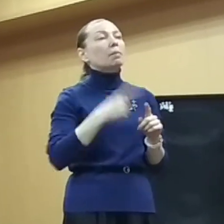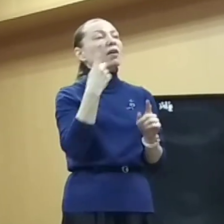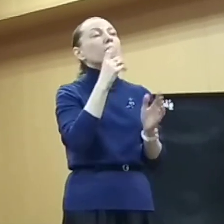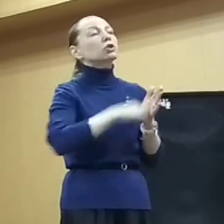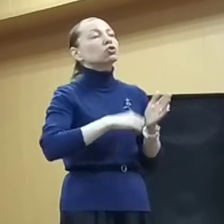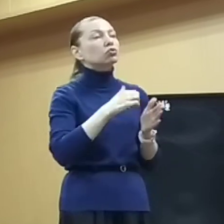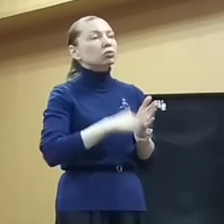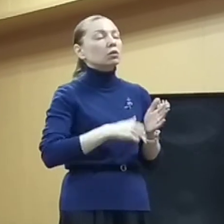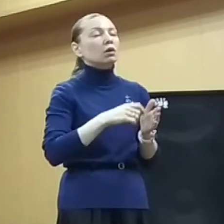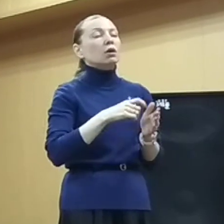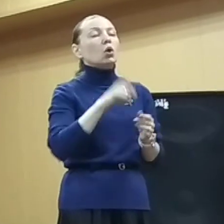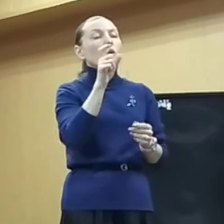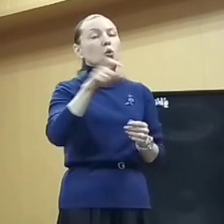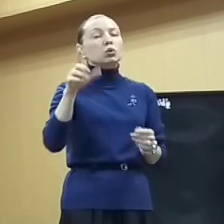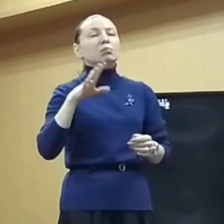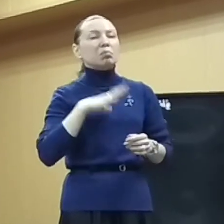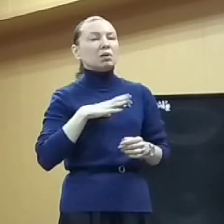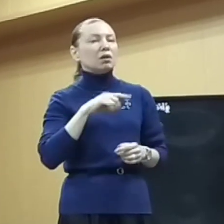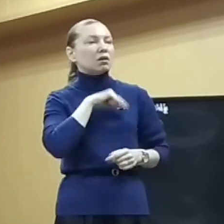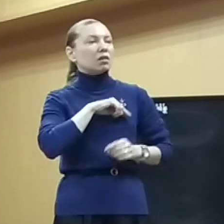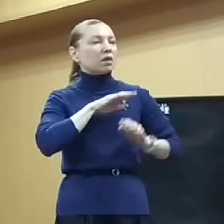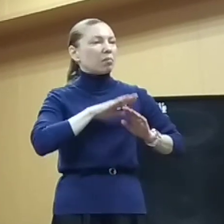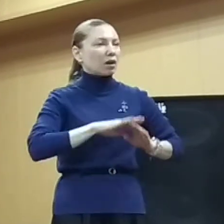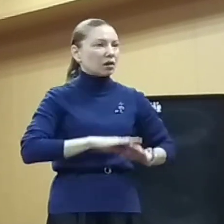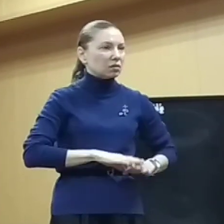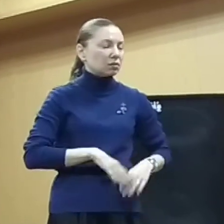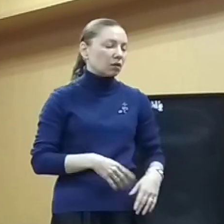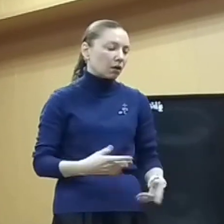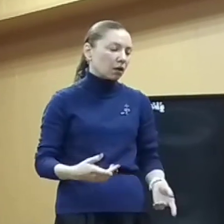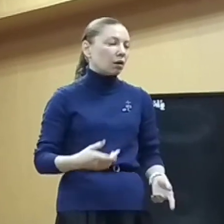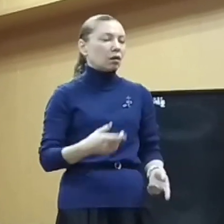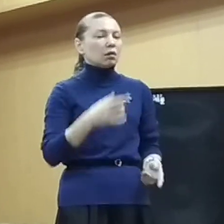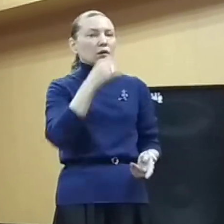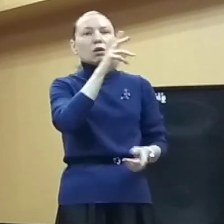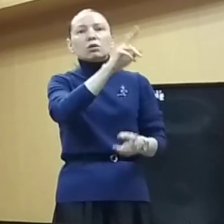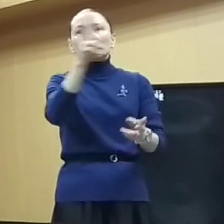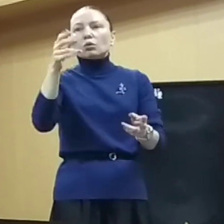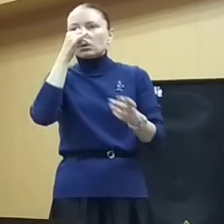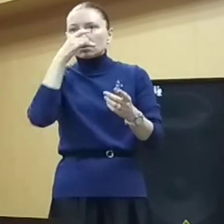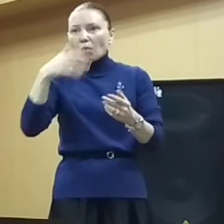причина. Люди были в депрессии и им не смогли помочь.